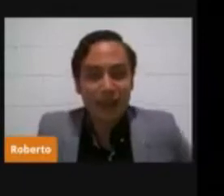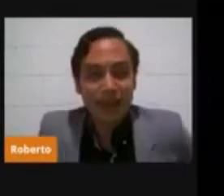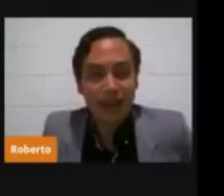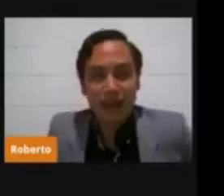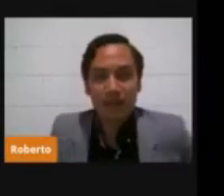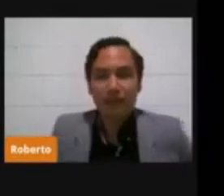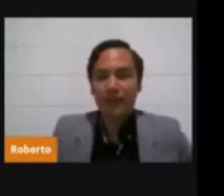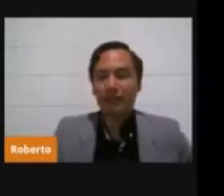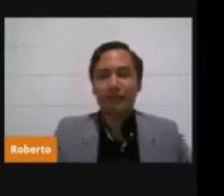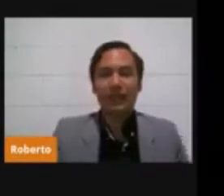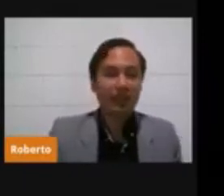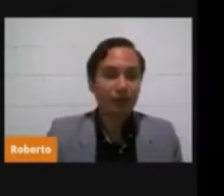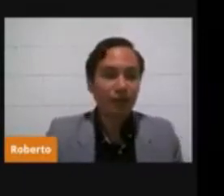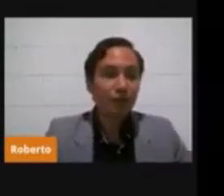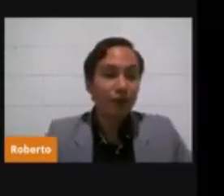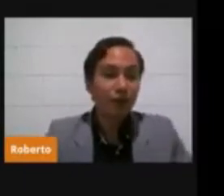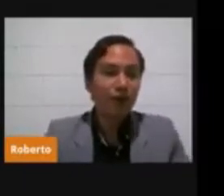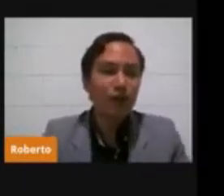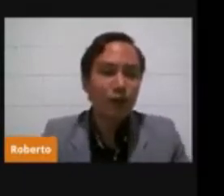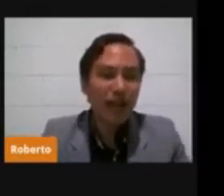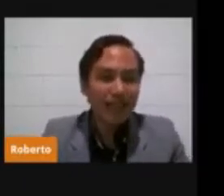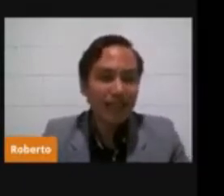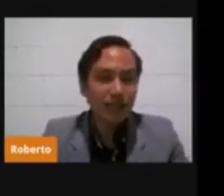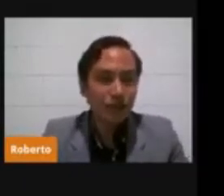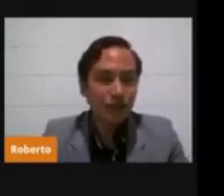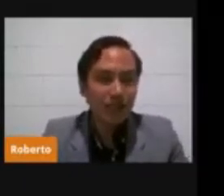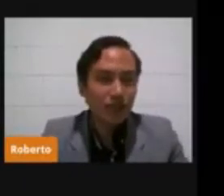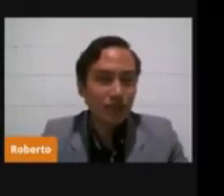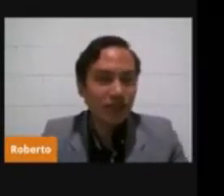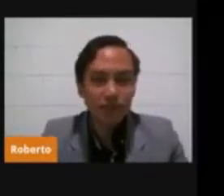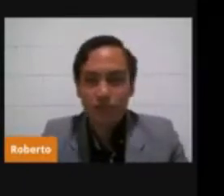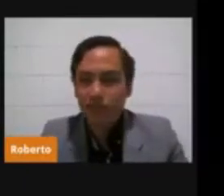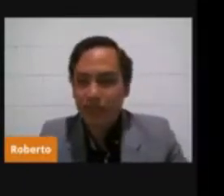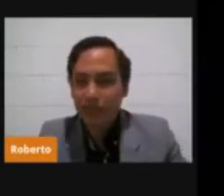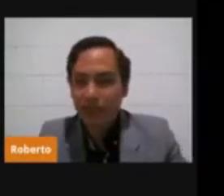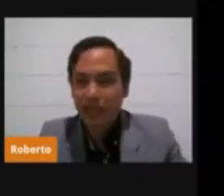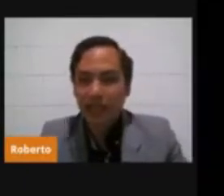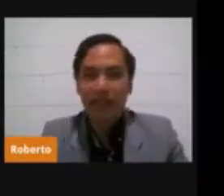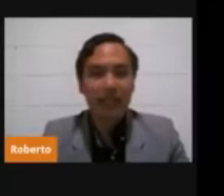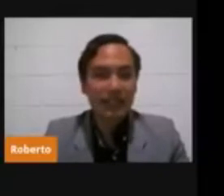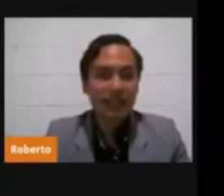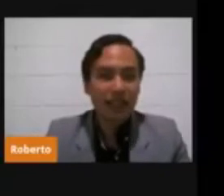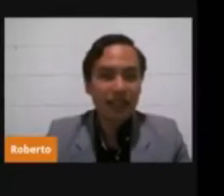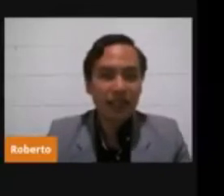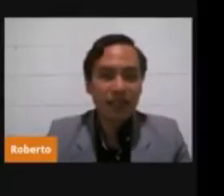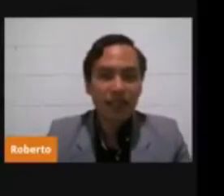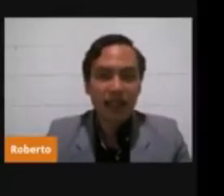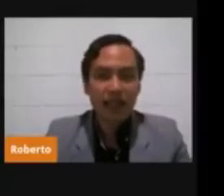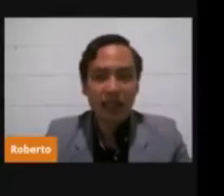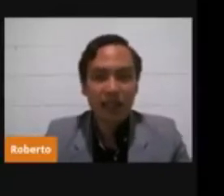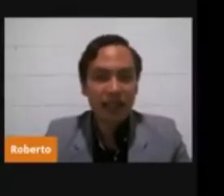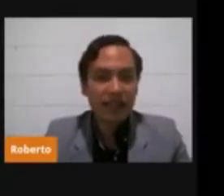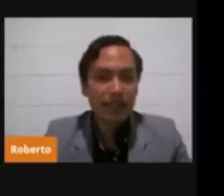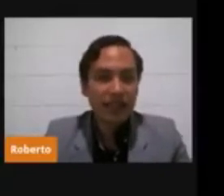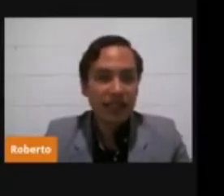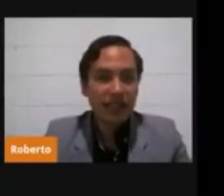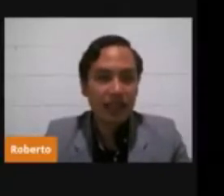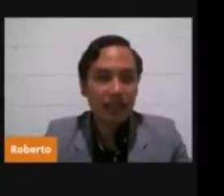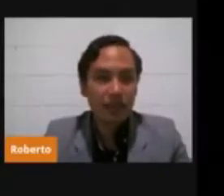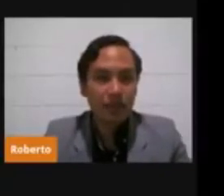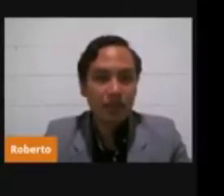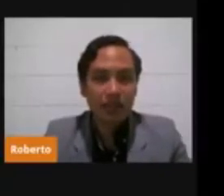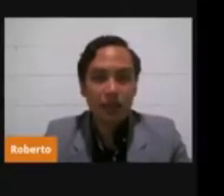interactuáramos un poco en cuáles son los derechos humanos. a ver si participan